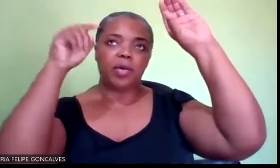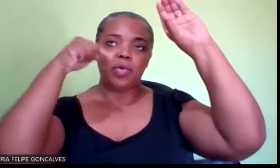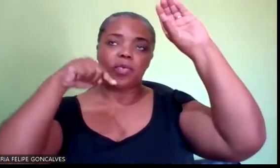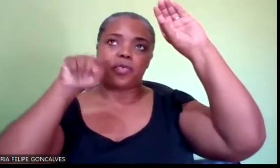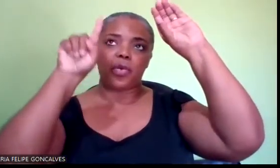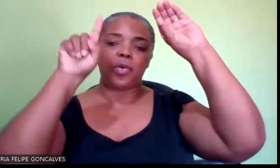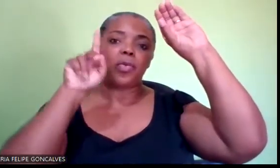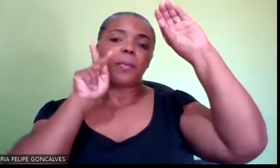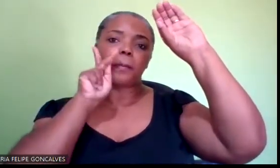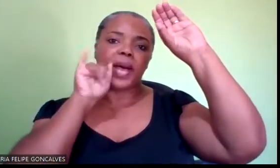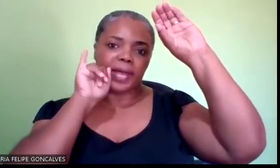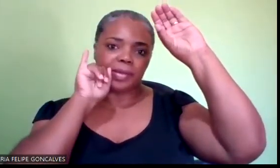céu, vou, Pai.